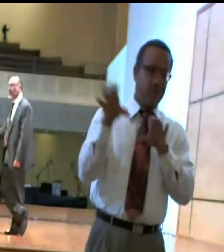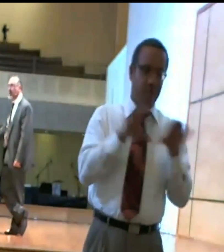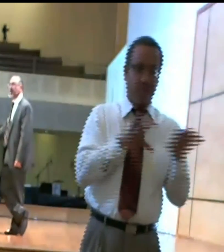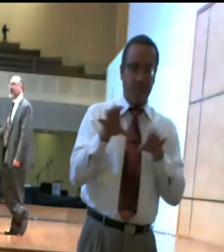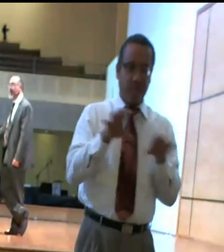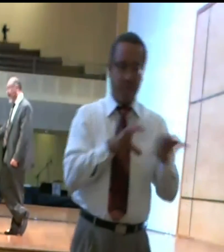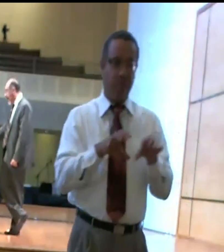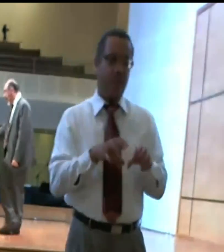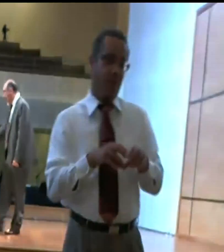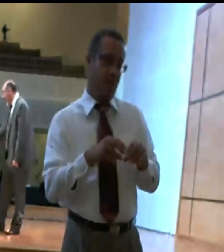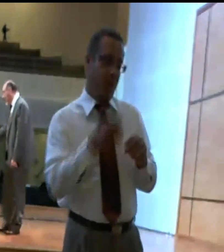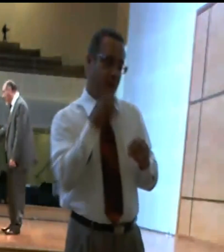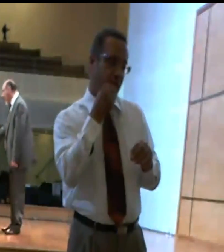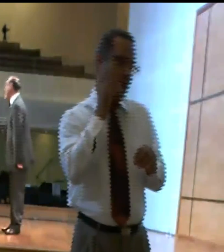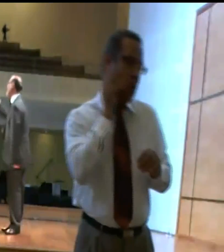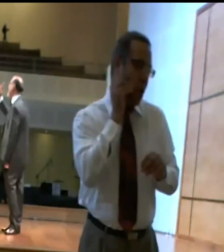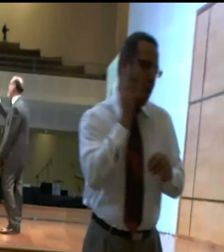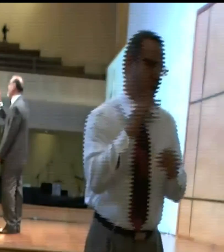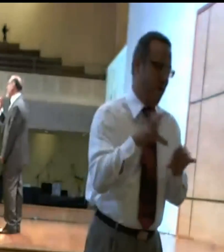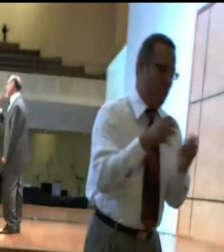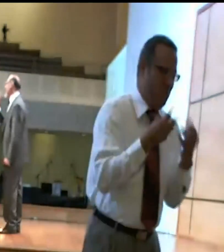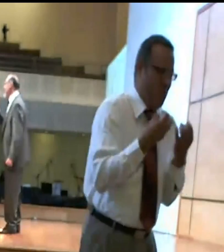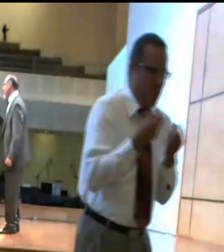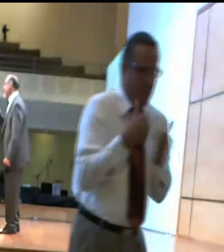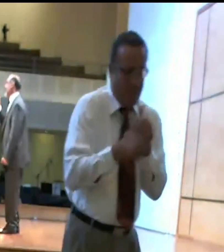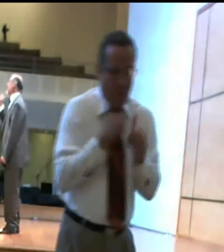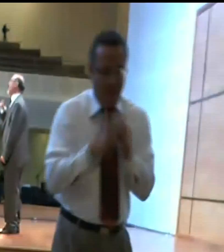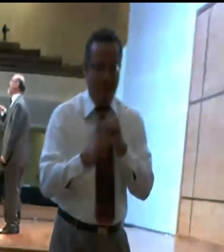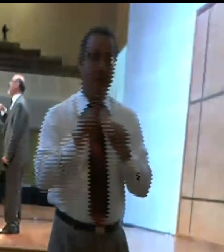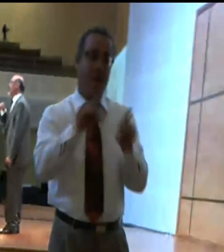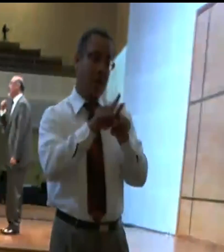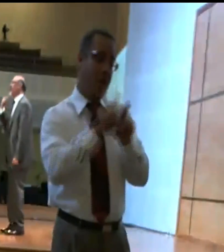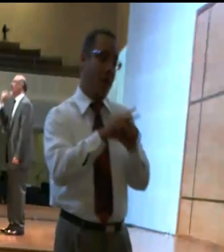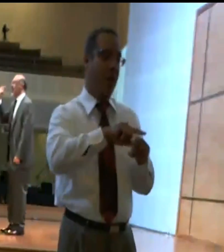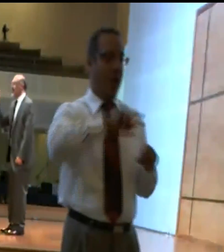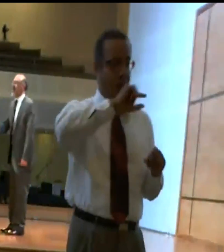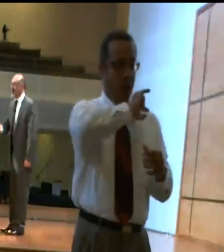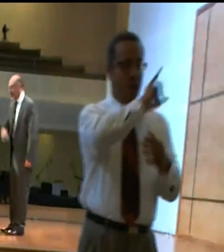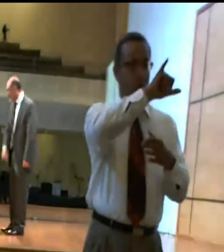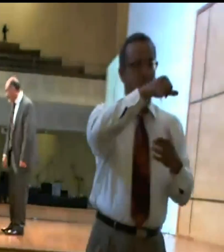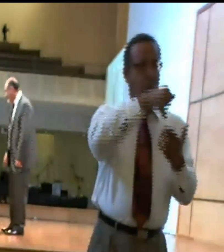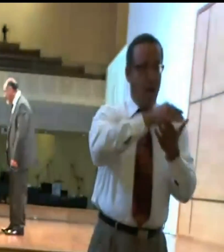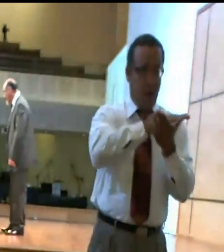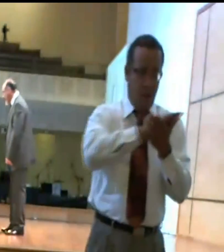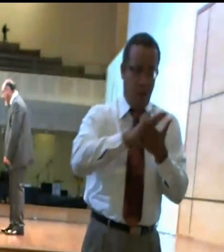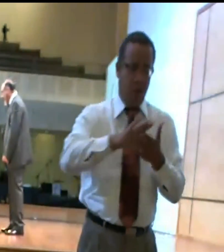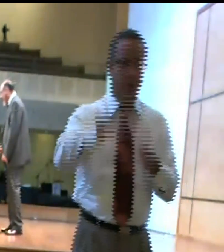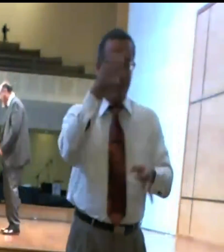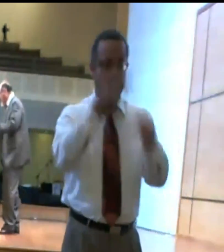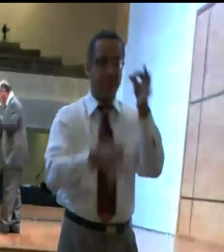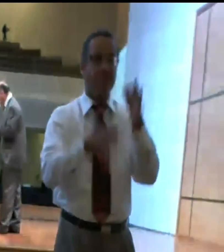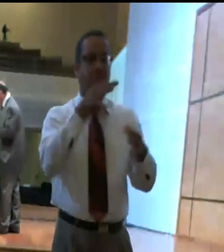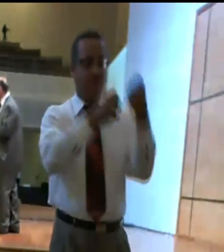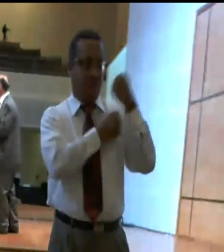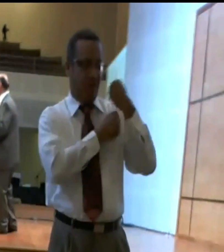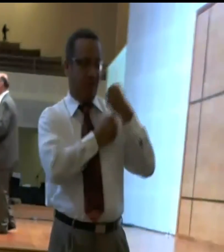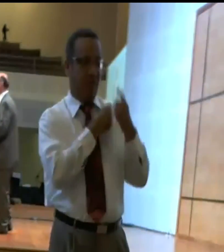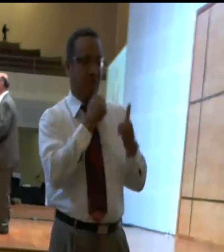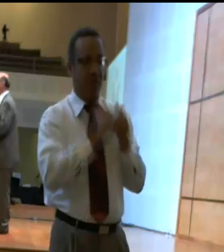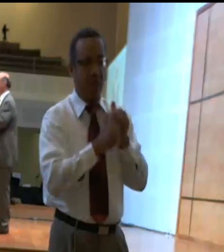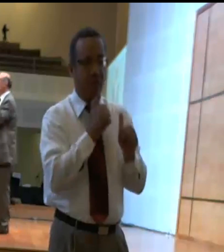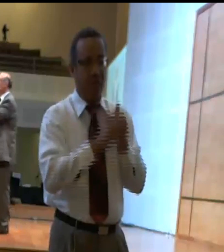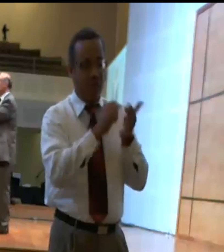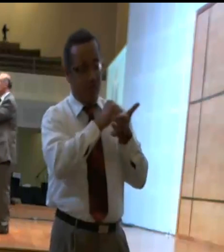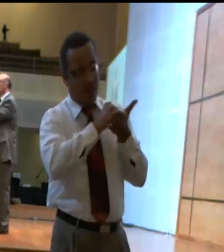muchas injusticias. Ahora, hay otras personas, y personalmente yo tiendo a pensar así, que enseñan que